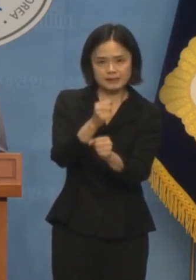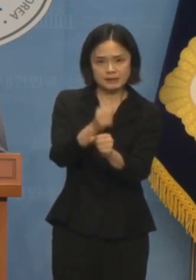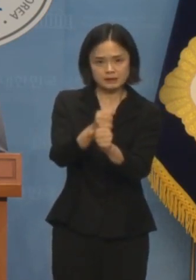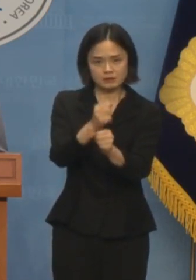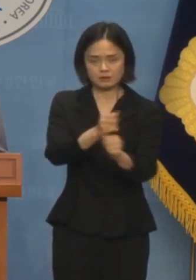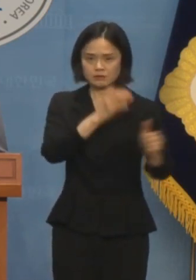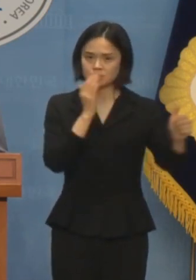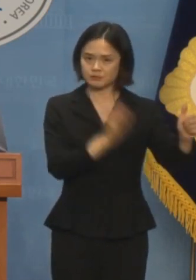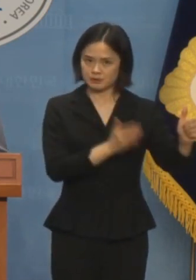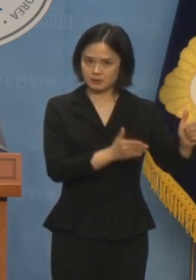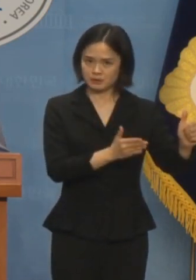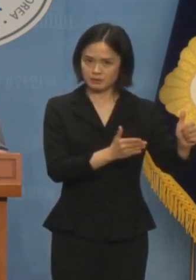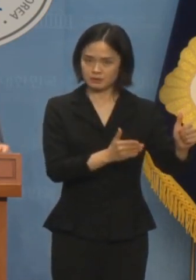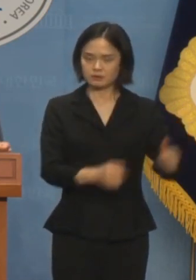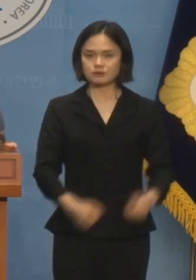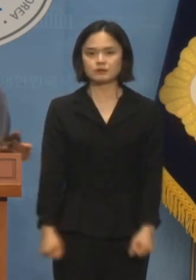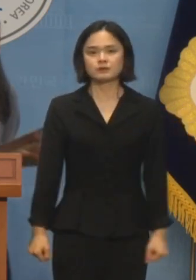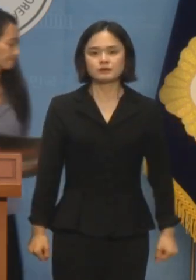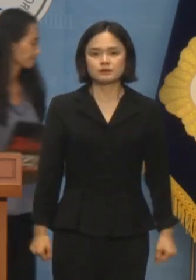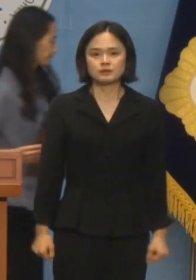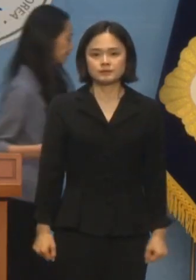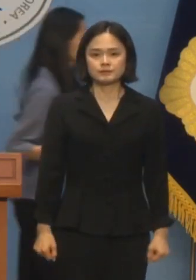것을 촉구하는 바입니다.